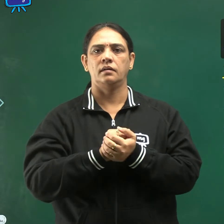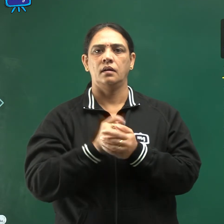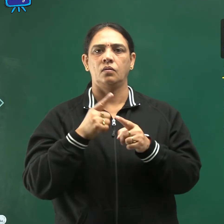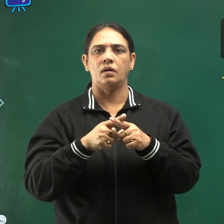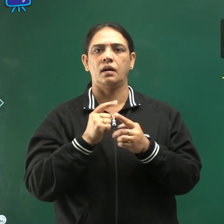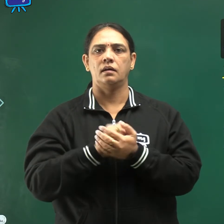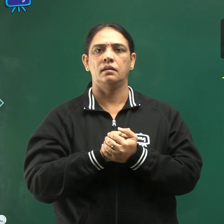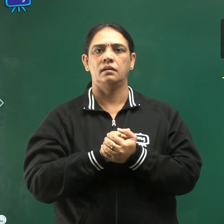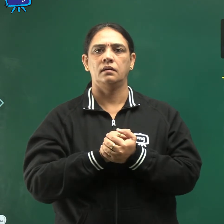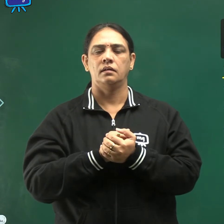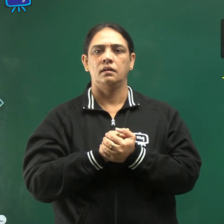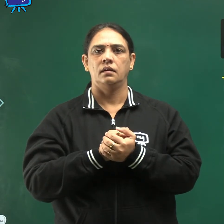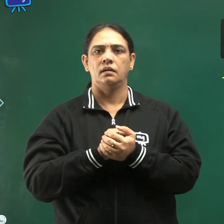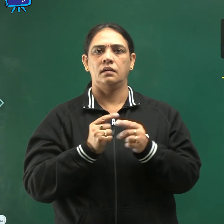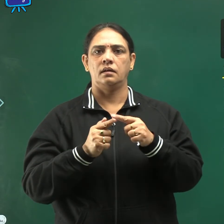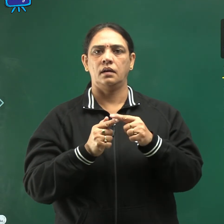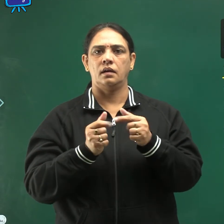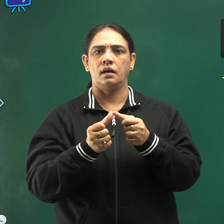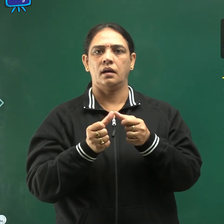गुणा tan